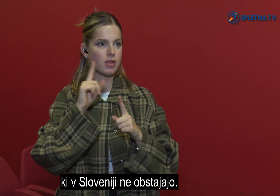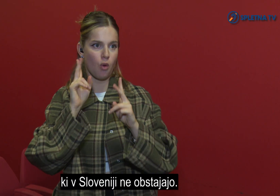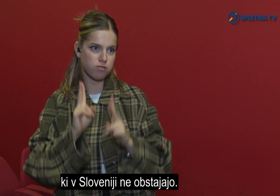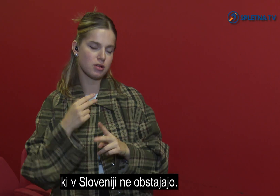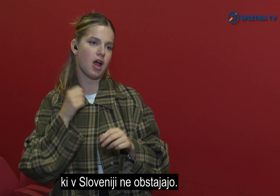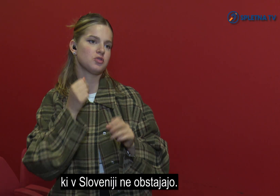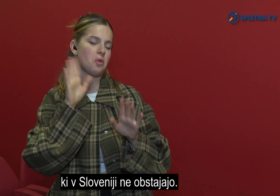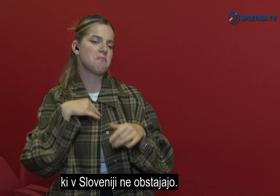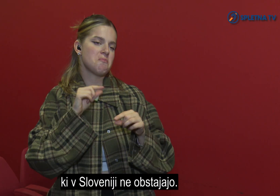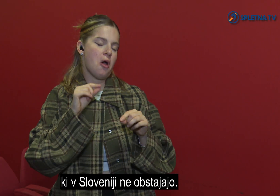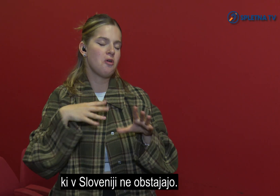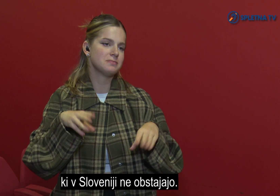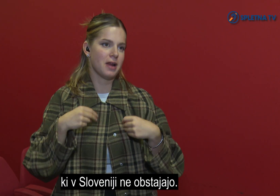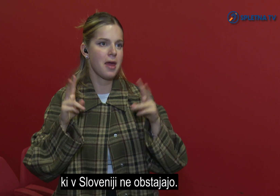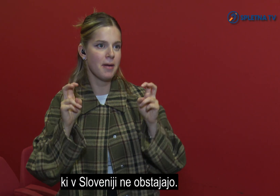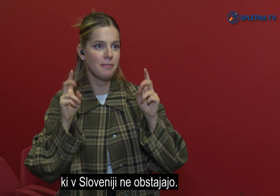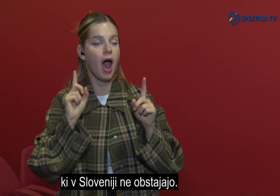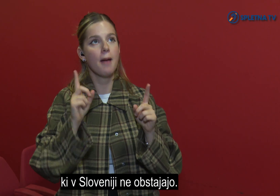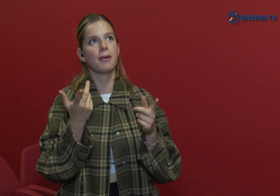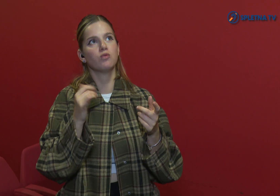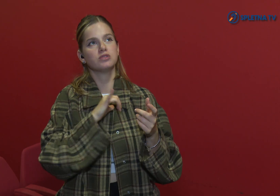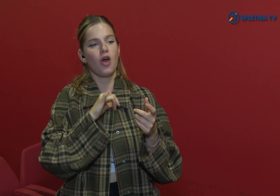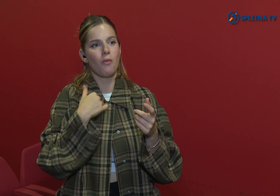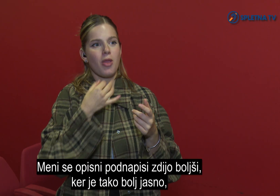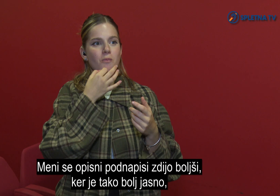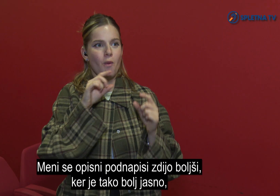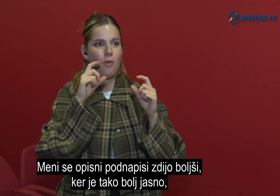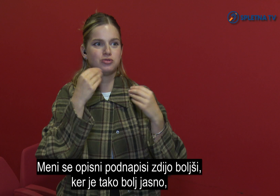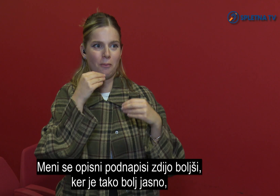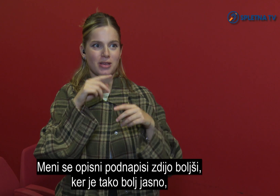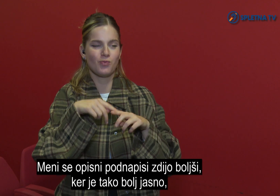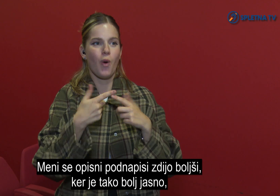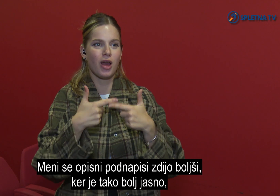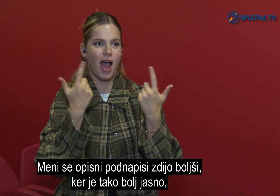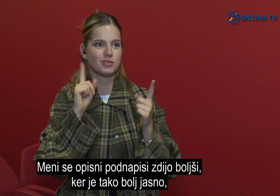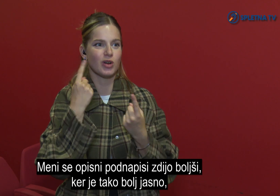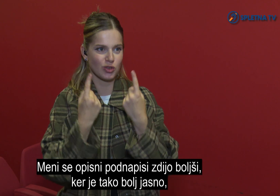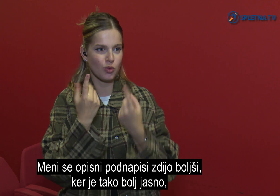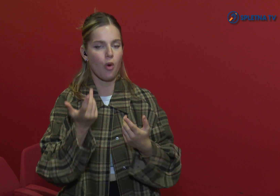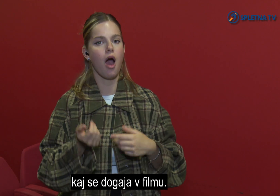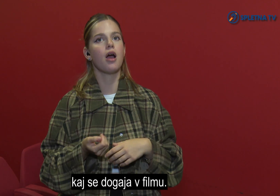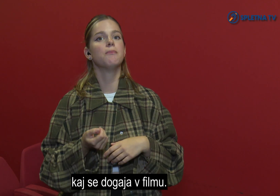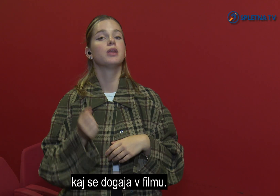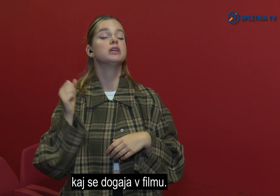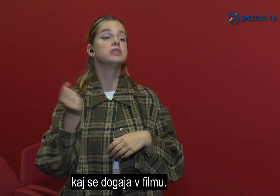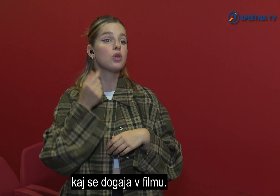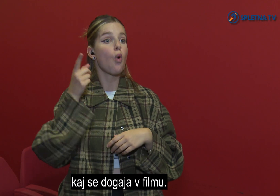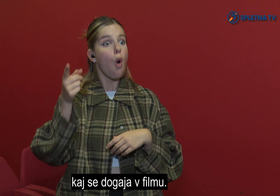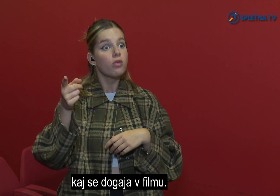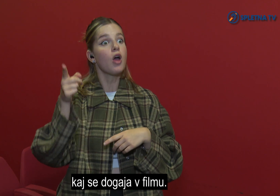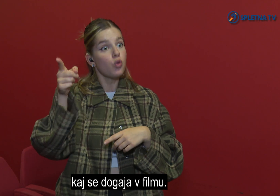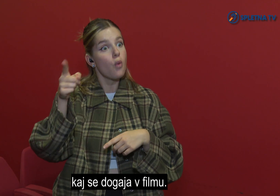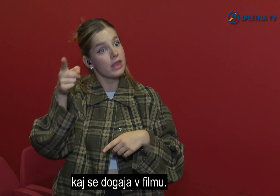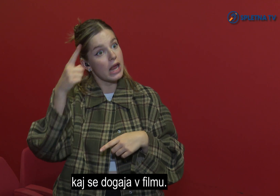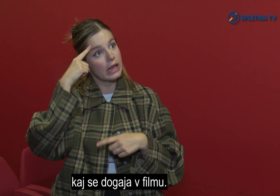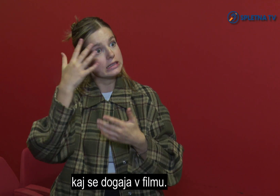gledam angleške filme, kjer so opisni podnapisi, ki v Sloveniji ne obstajajo. Meni se opisni podnapisi zdijo boljši, ker je tako bolj jasno,